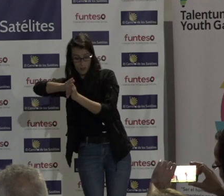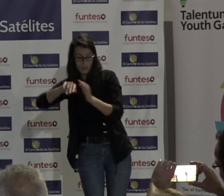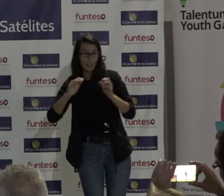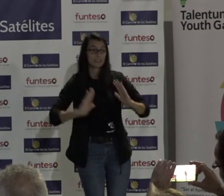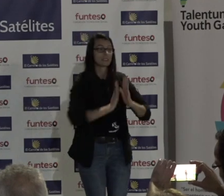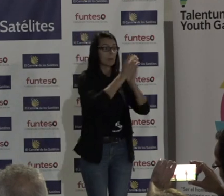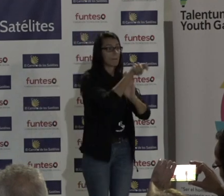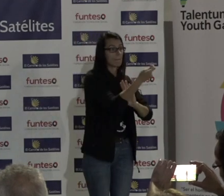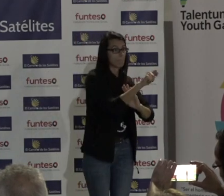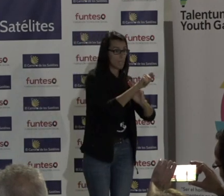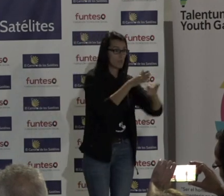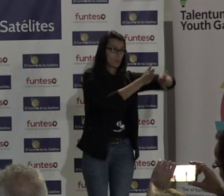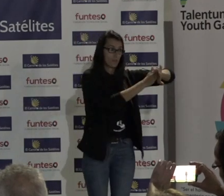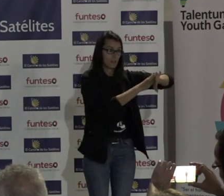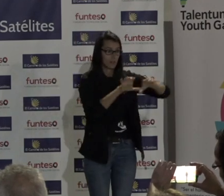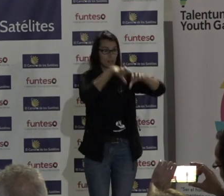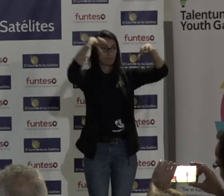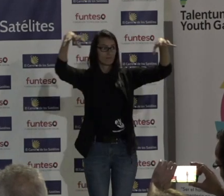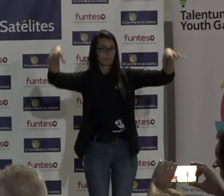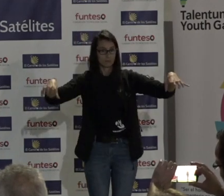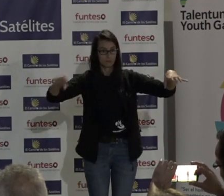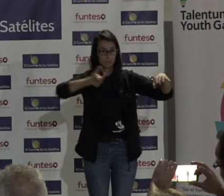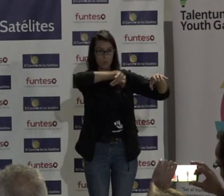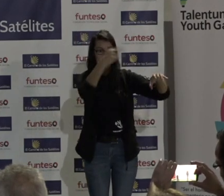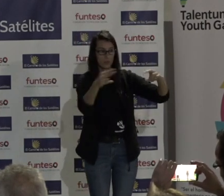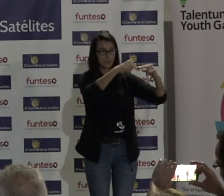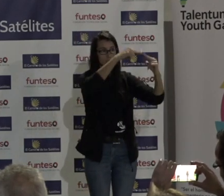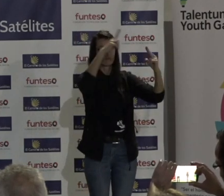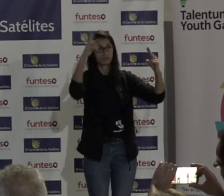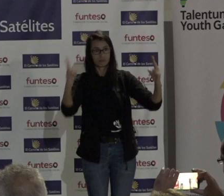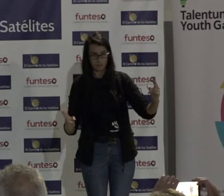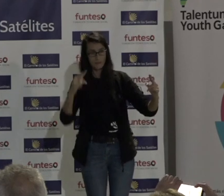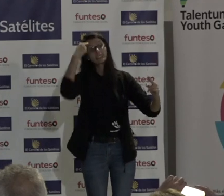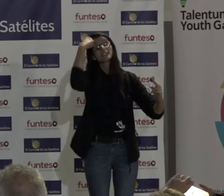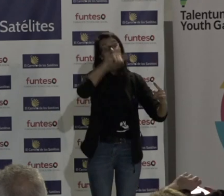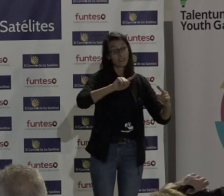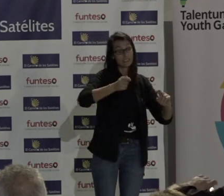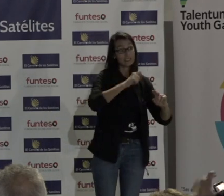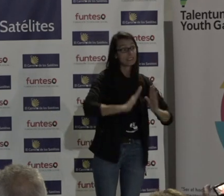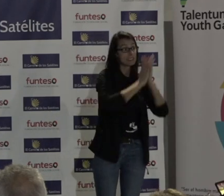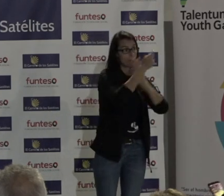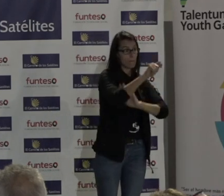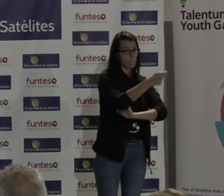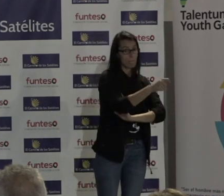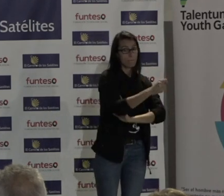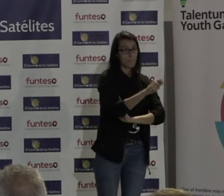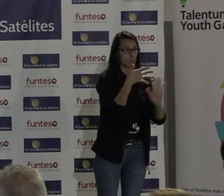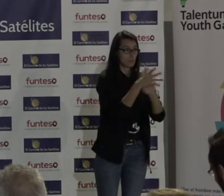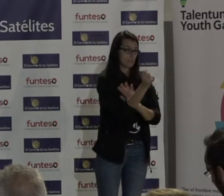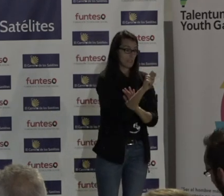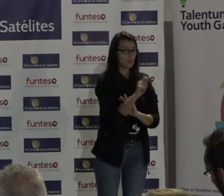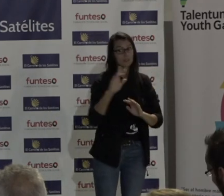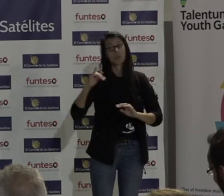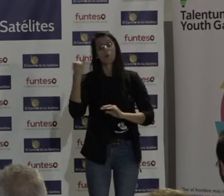San Pedro, a la orilla izquierda del Miño. San Pedro, como sabéis, es el de las llaves. Y San